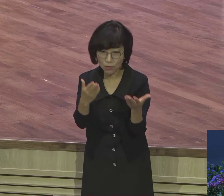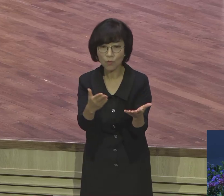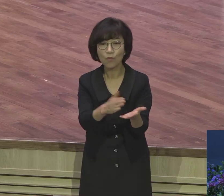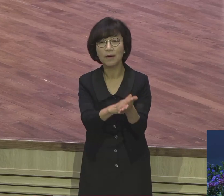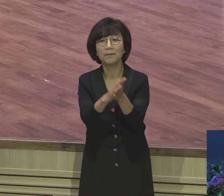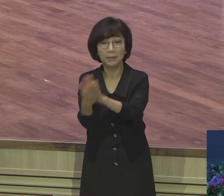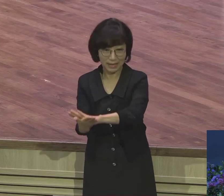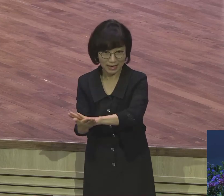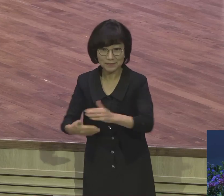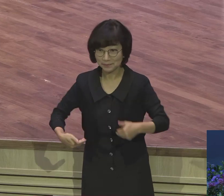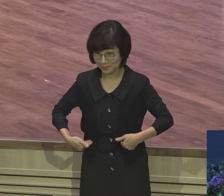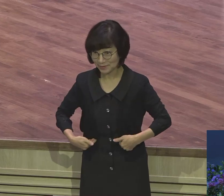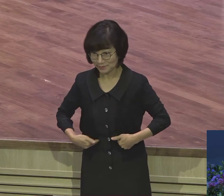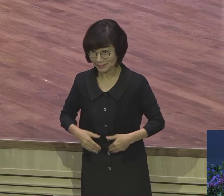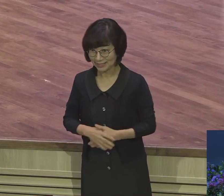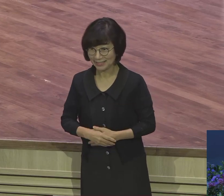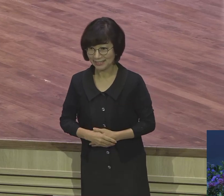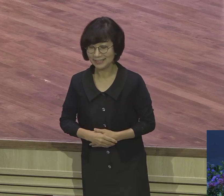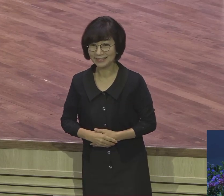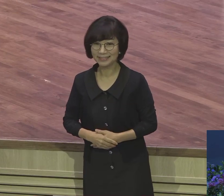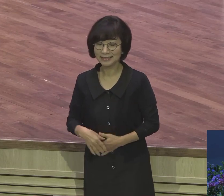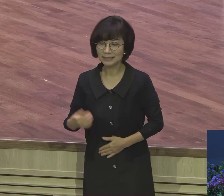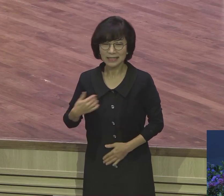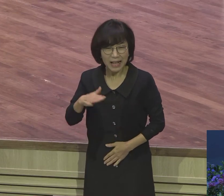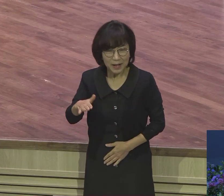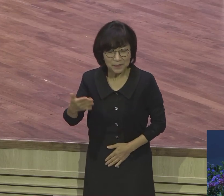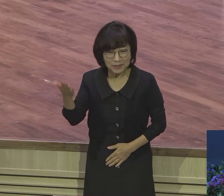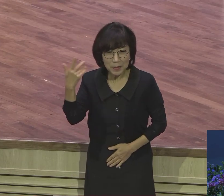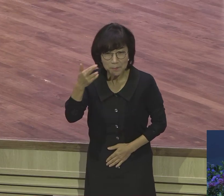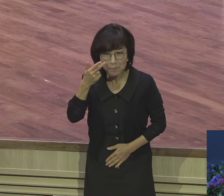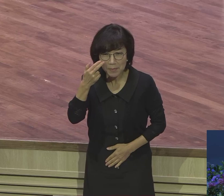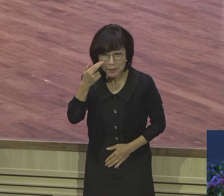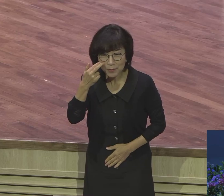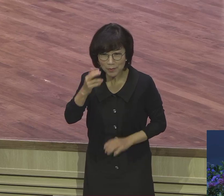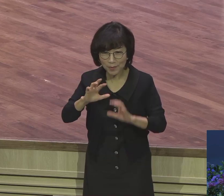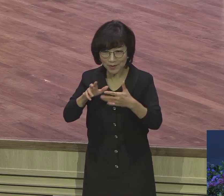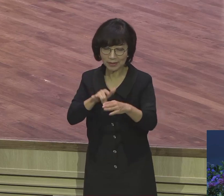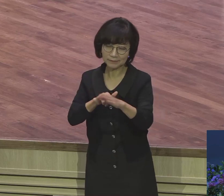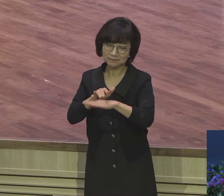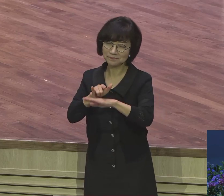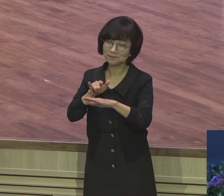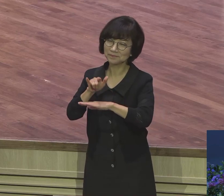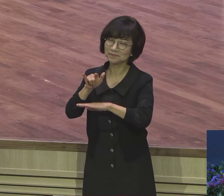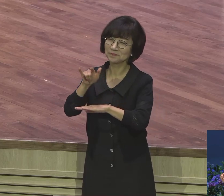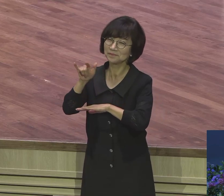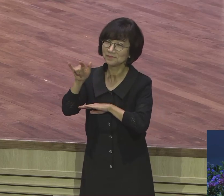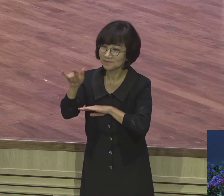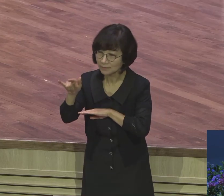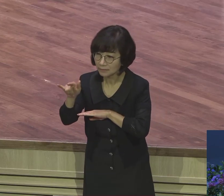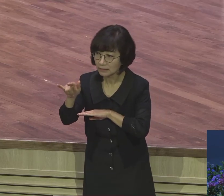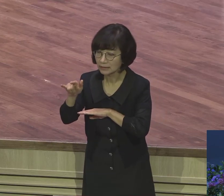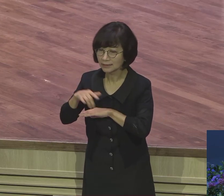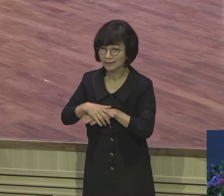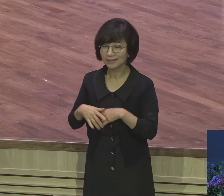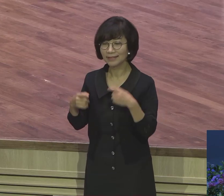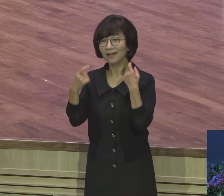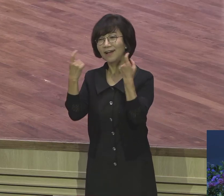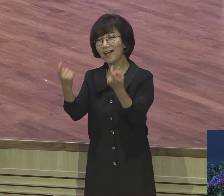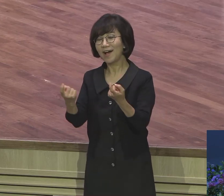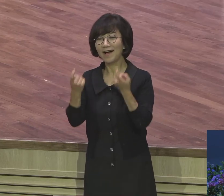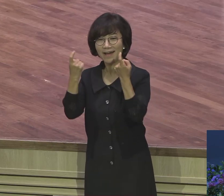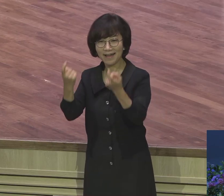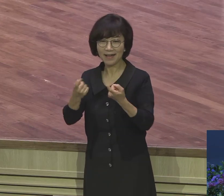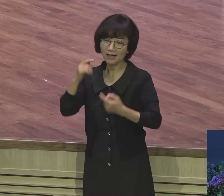재차 제가 말씀드렸지만 미국이라는 나라는요. 가보면 갈수록 잠시 여행만 다녀오는 곳이지.